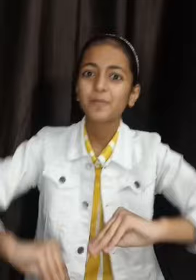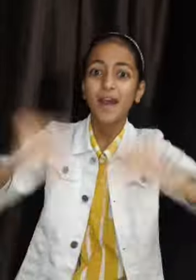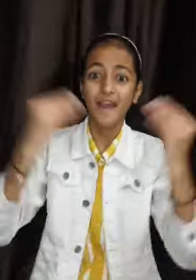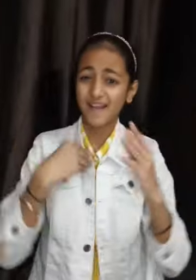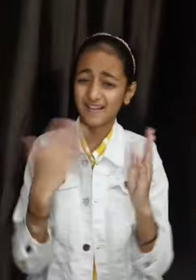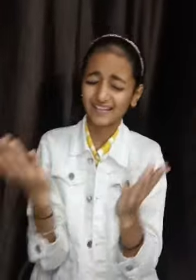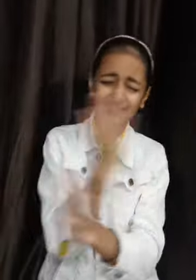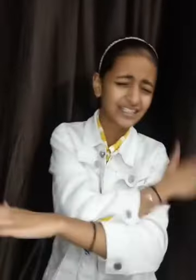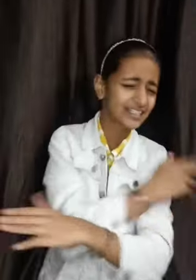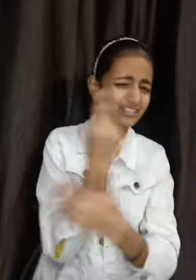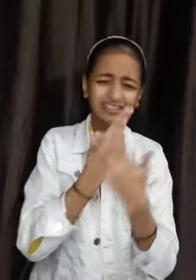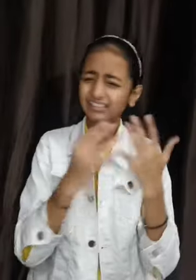हूँ।